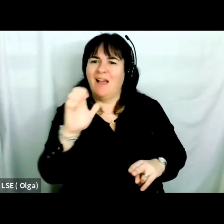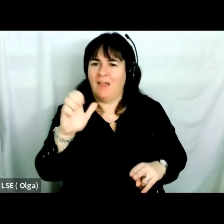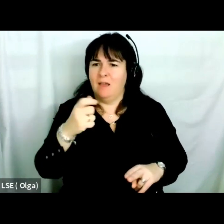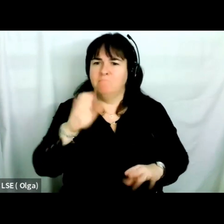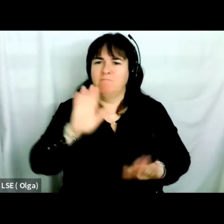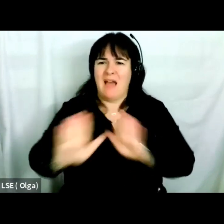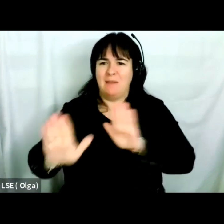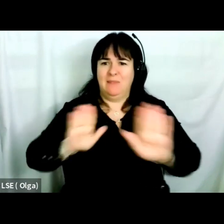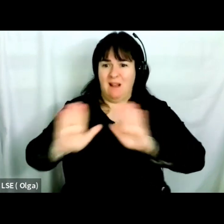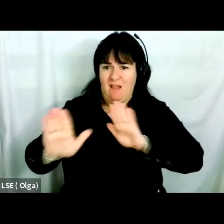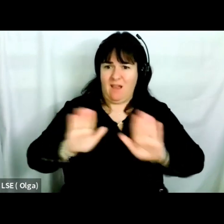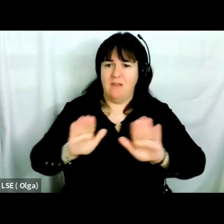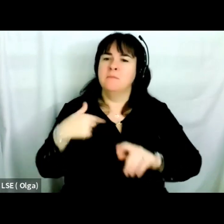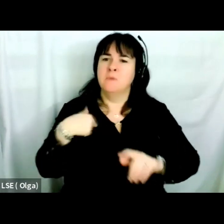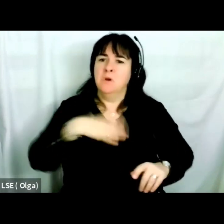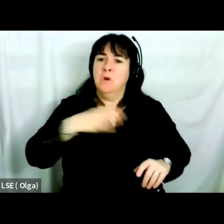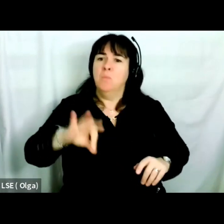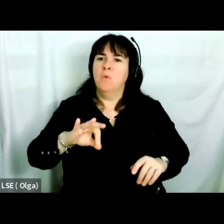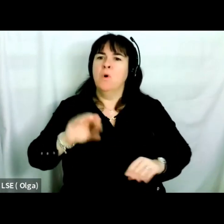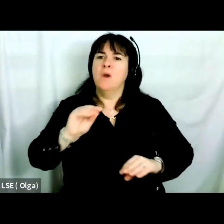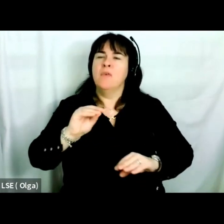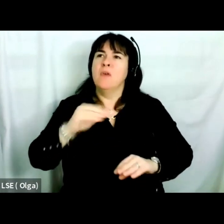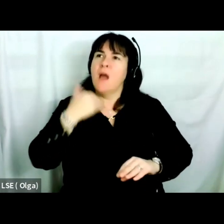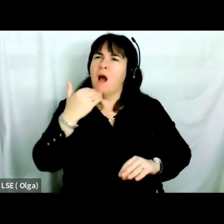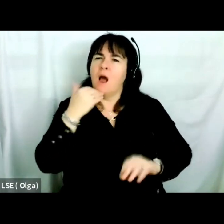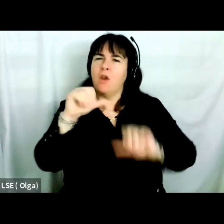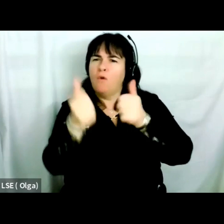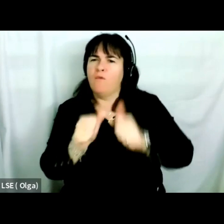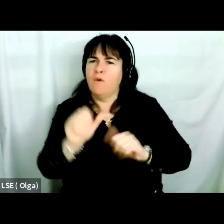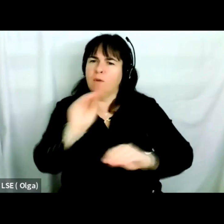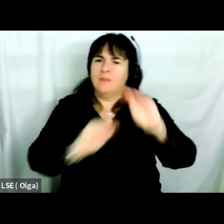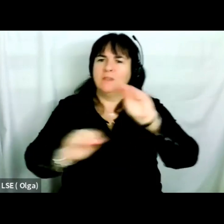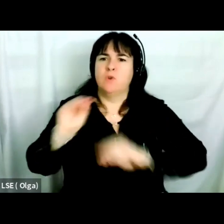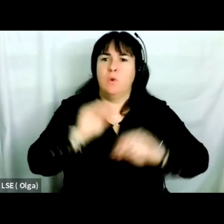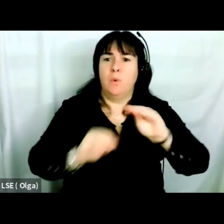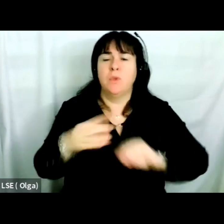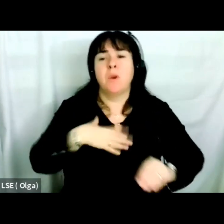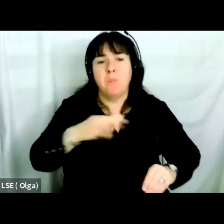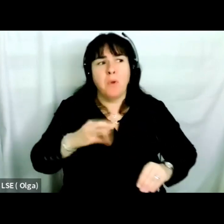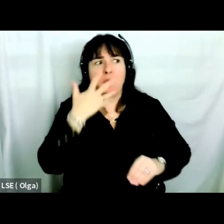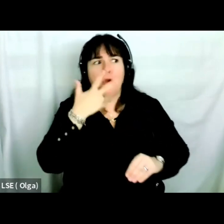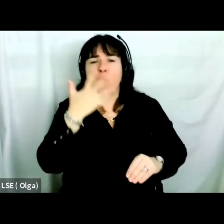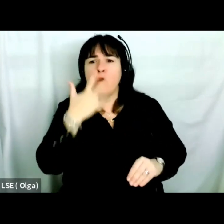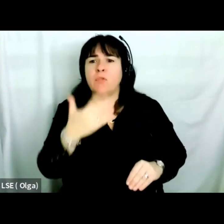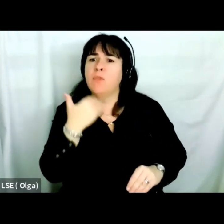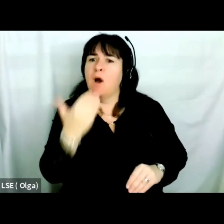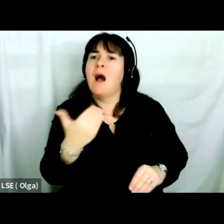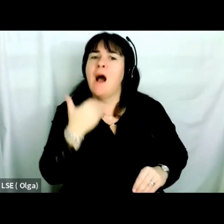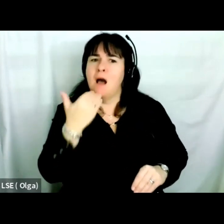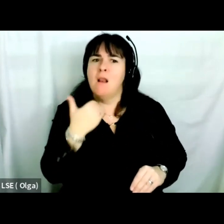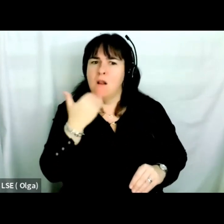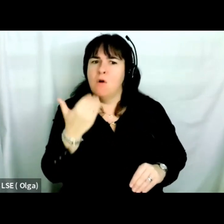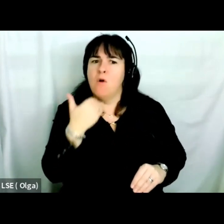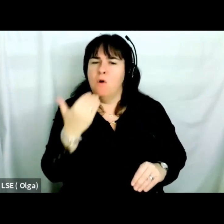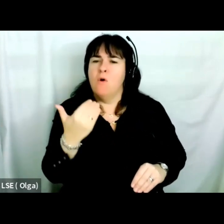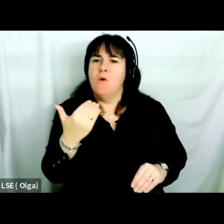el conflicto y el arbitraje igual sí que tenéis alguna noción, habéis conocido algo más que lo que pueda